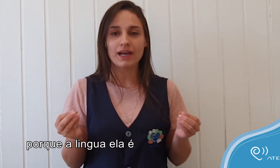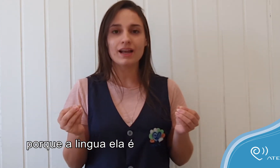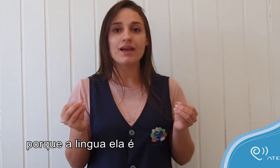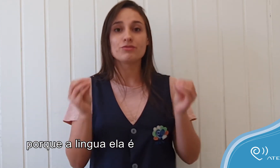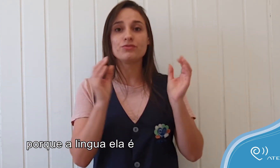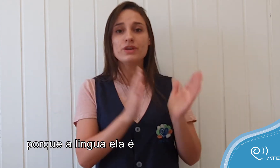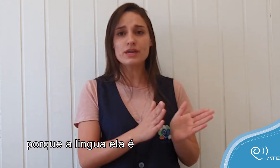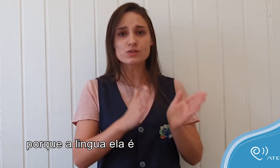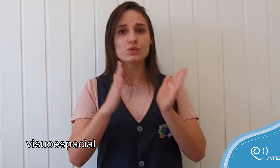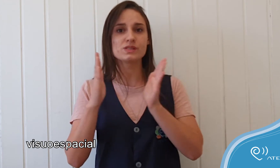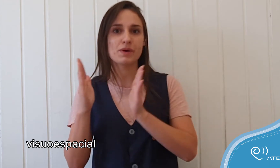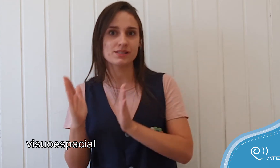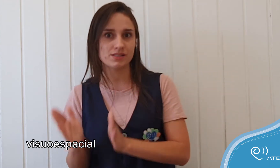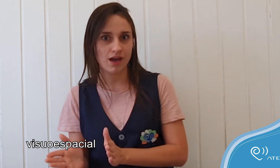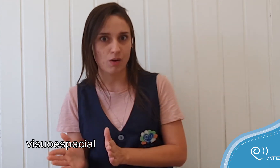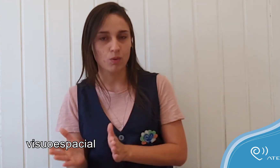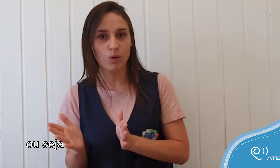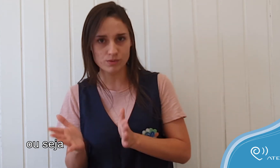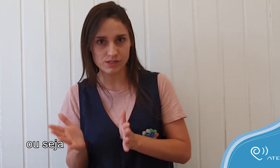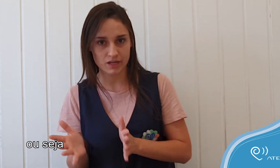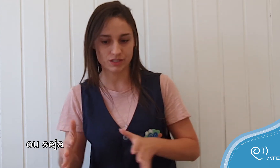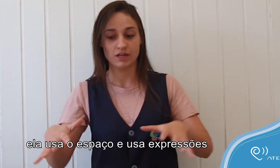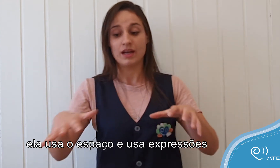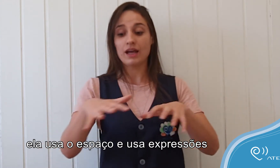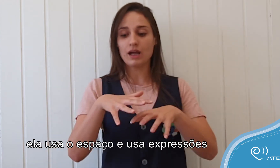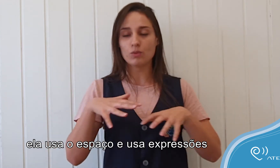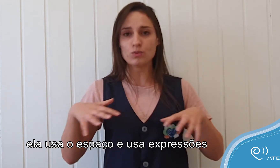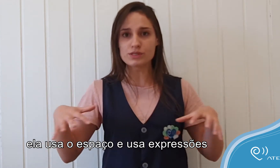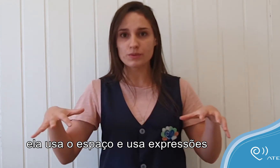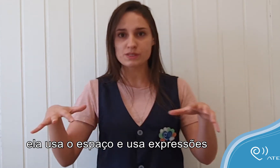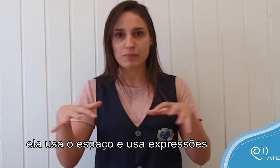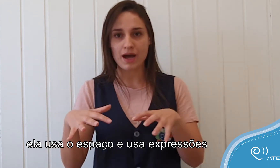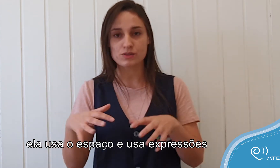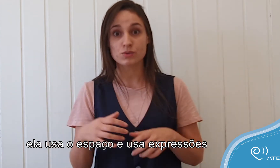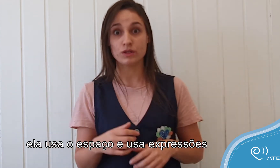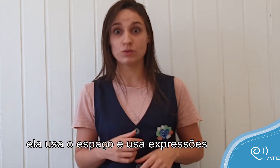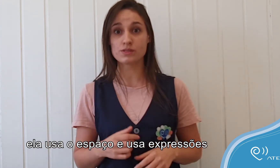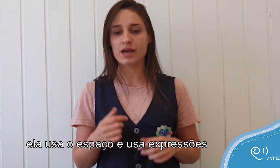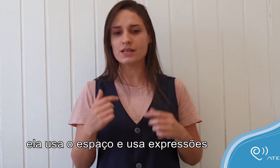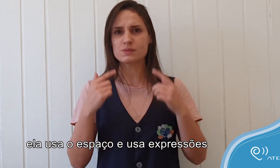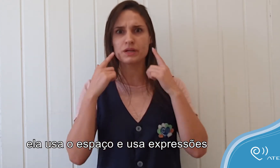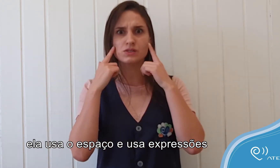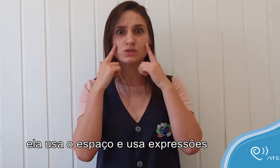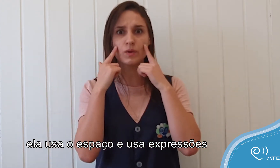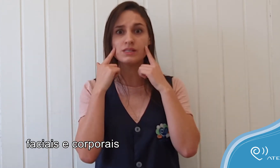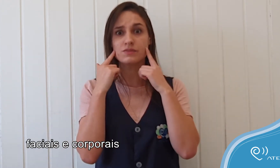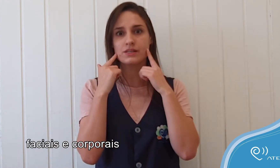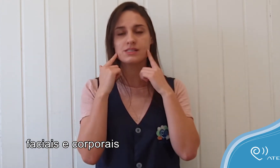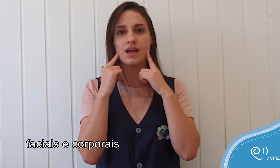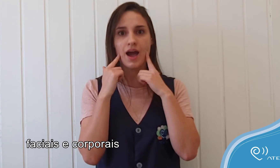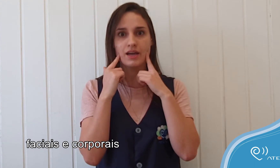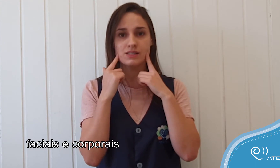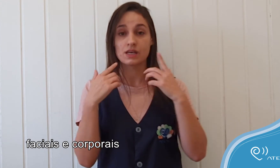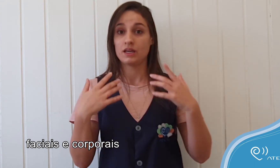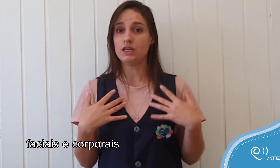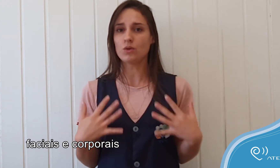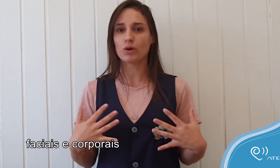é visoespacial, ou seja, ela usa o espaço e usa expressões faciais e